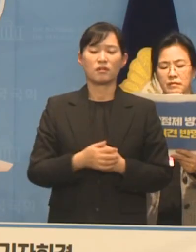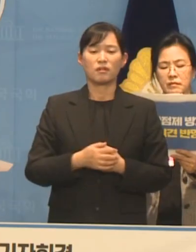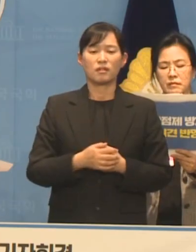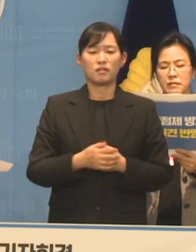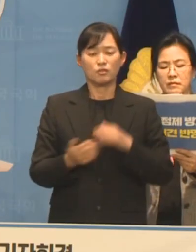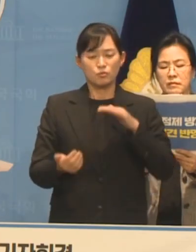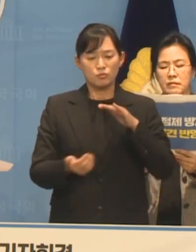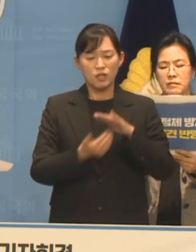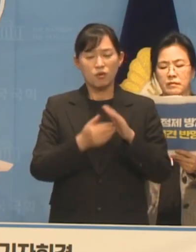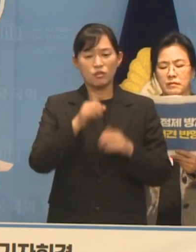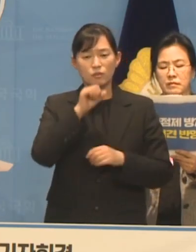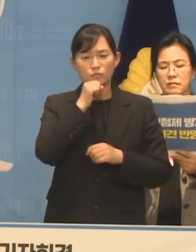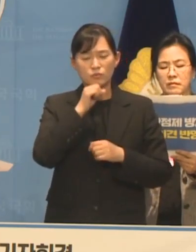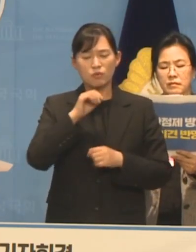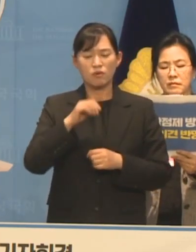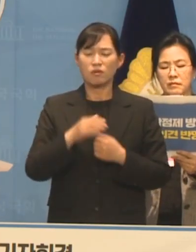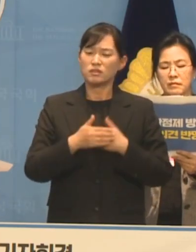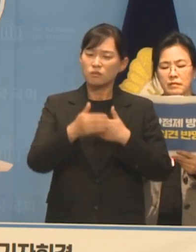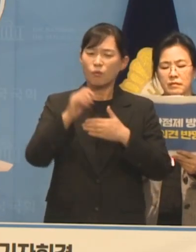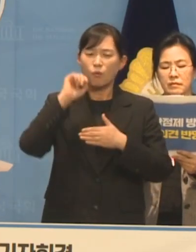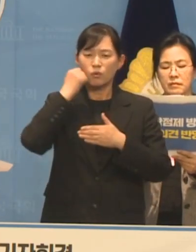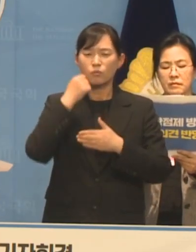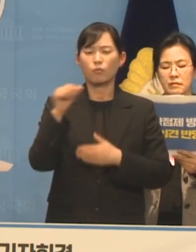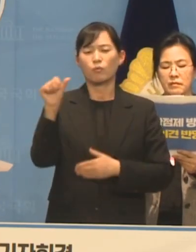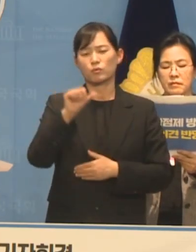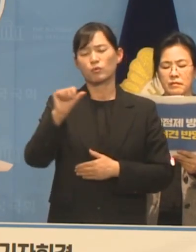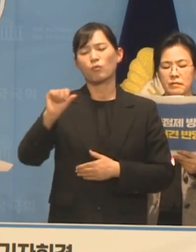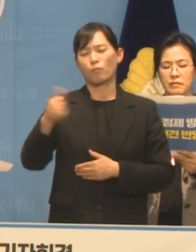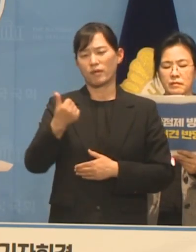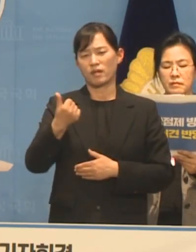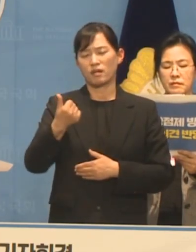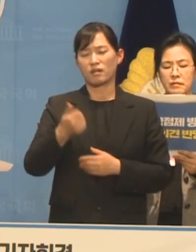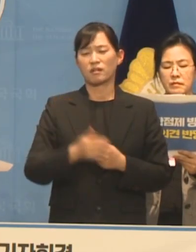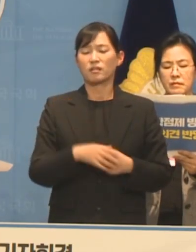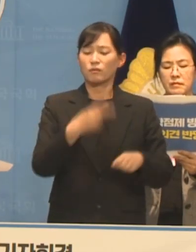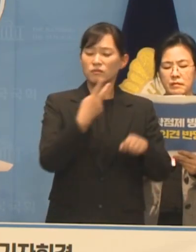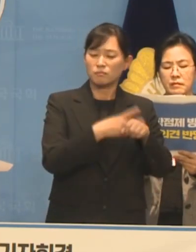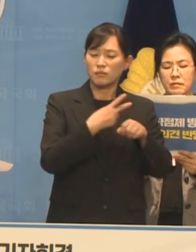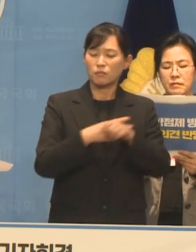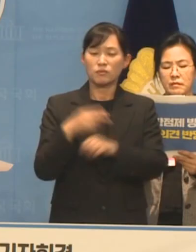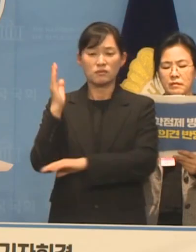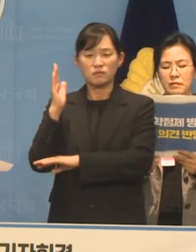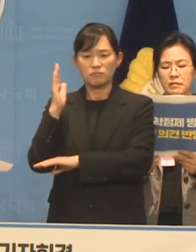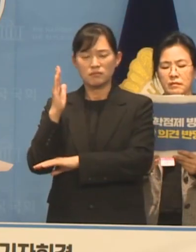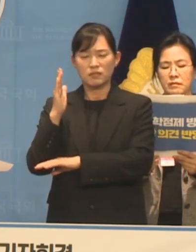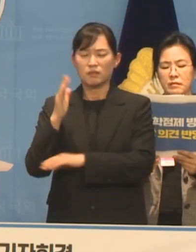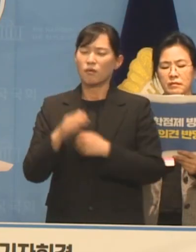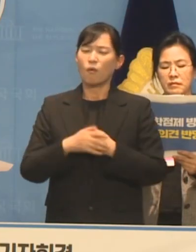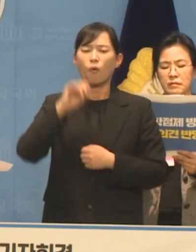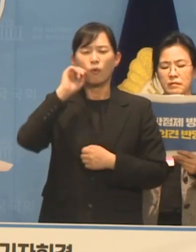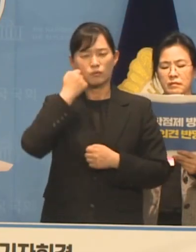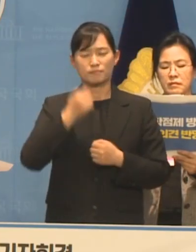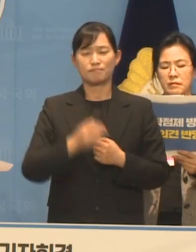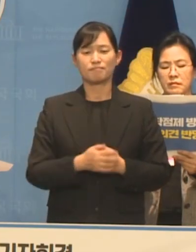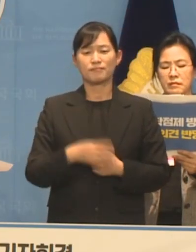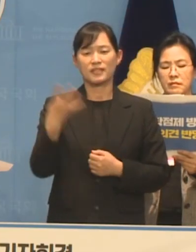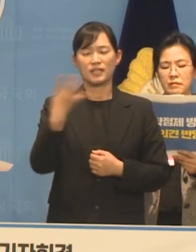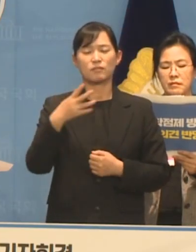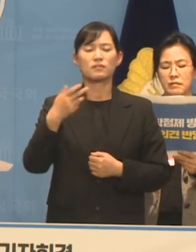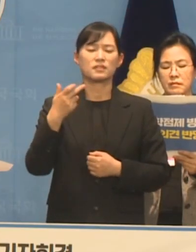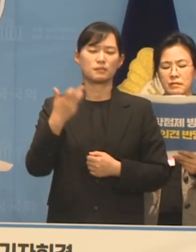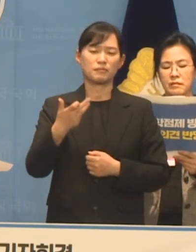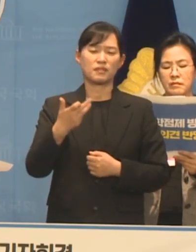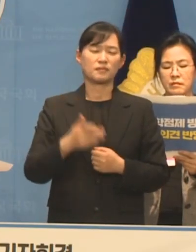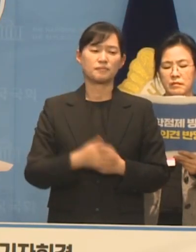성취 수준 보장 지도 운영의 어려움 5,537건, 교사 및 강사 확보의 어려움